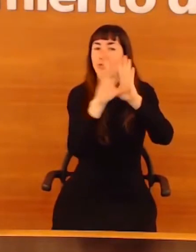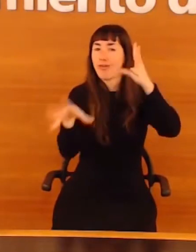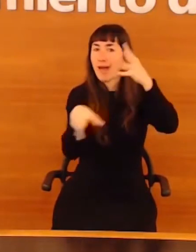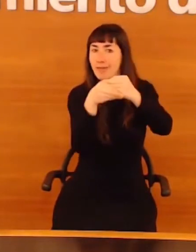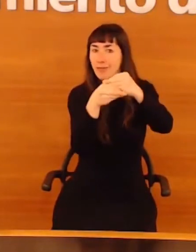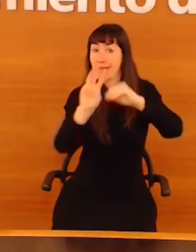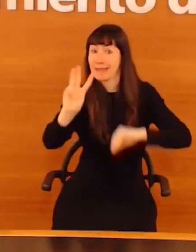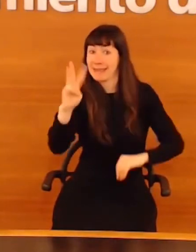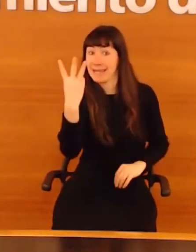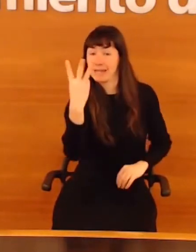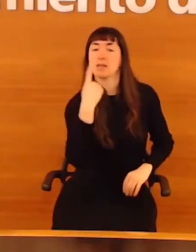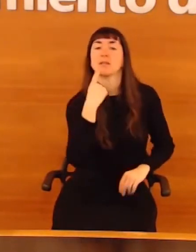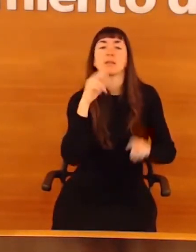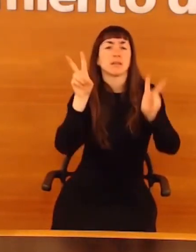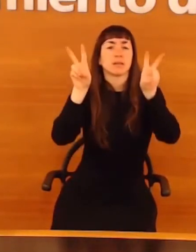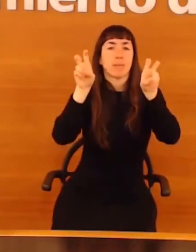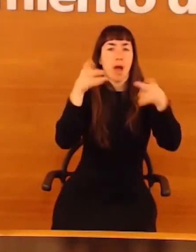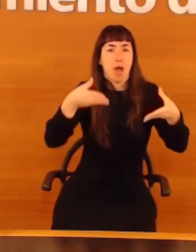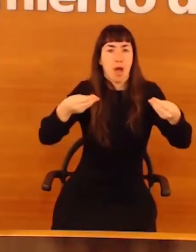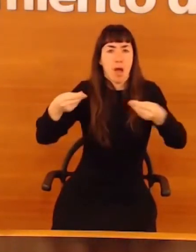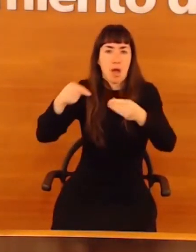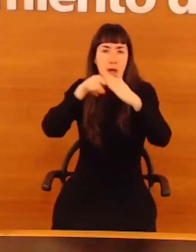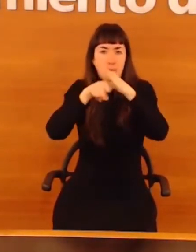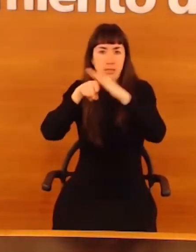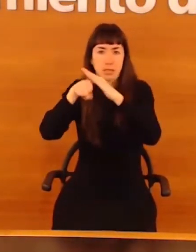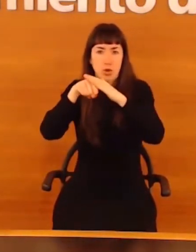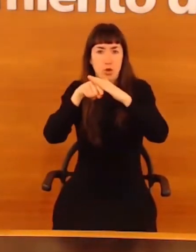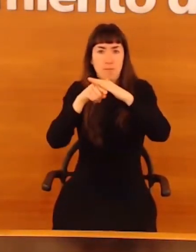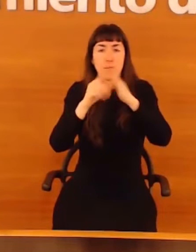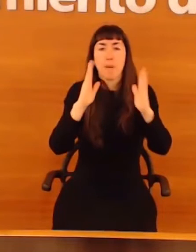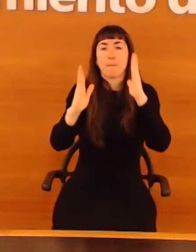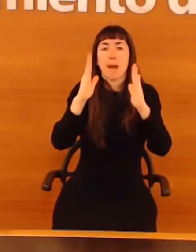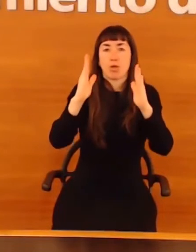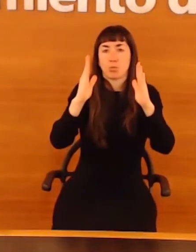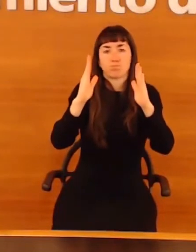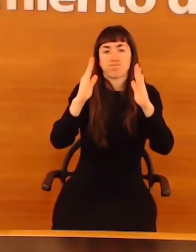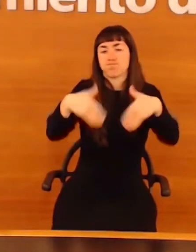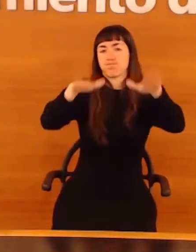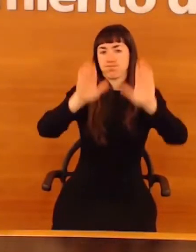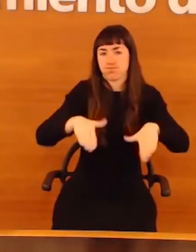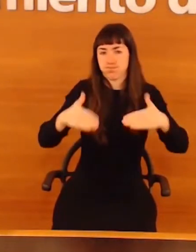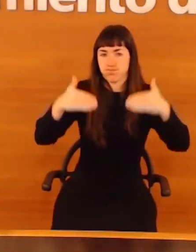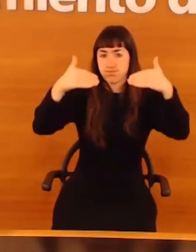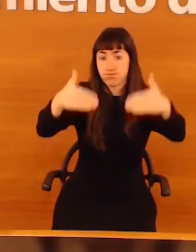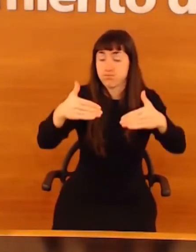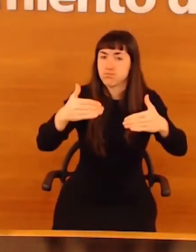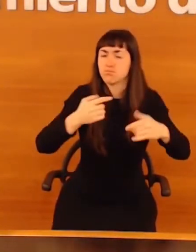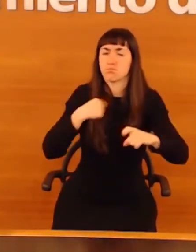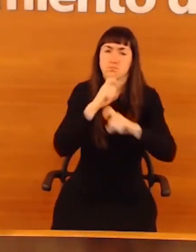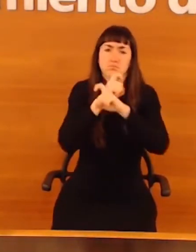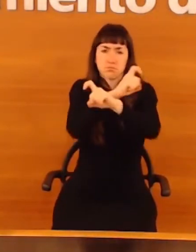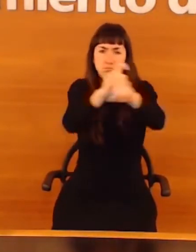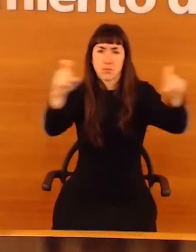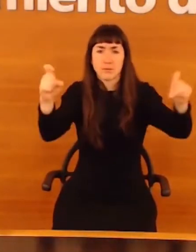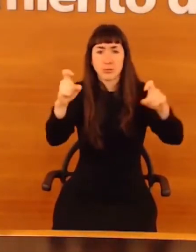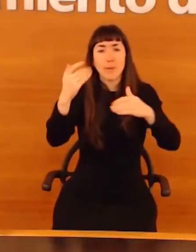de la suspensión de los plazos administrativos, he de recordar que en el ámbito municipal de este Ayuntamiento de Logroño se suspenden todos